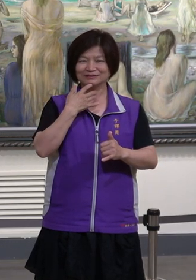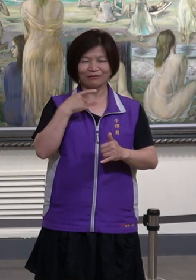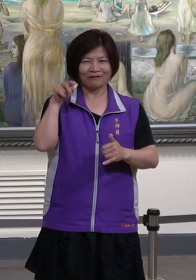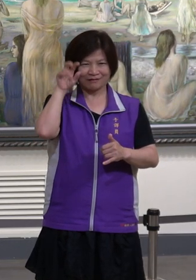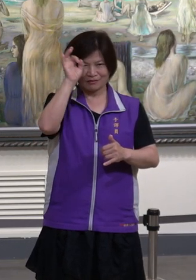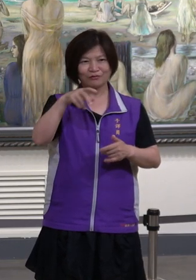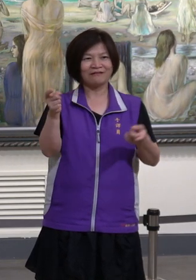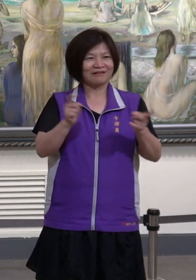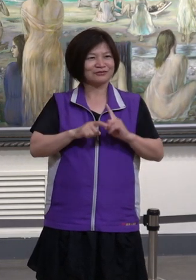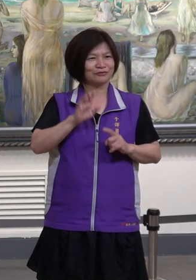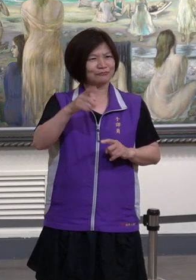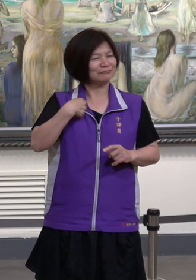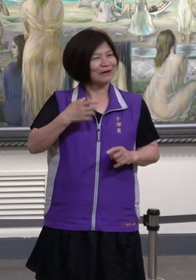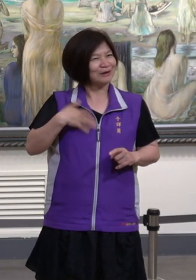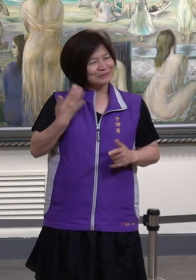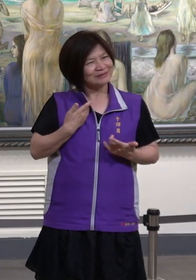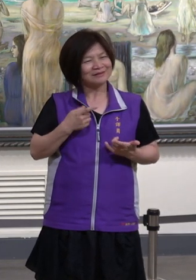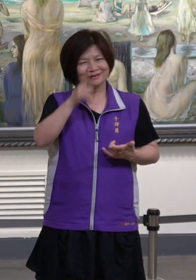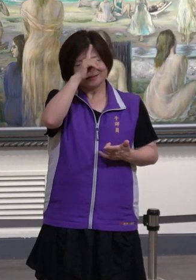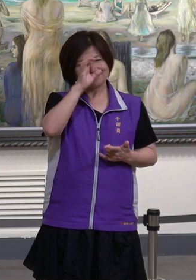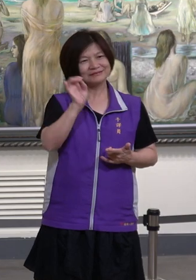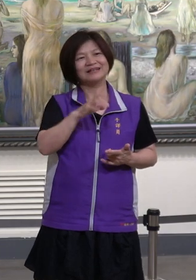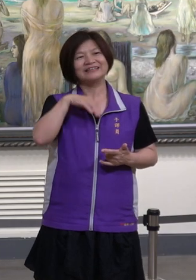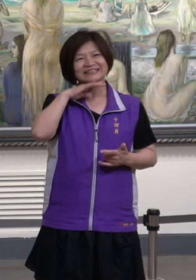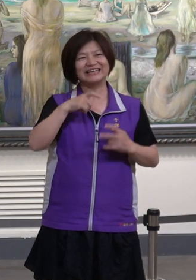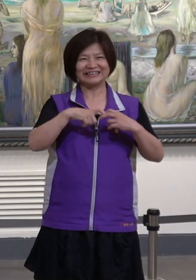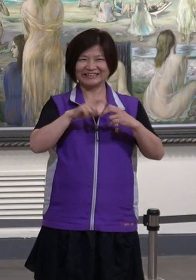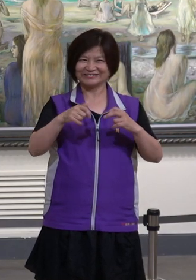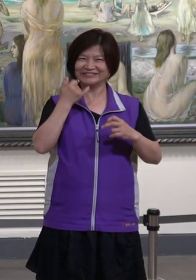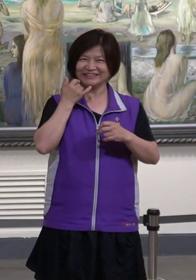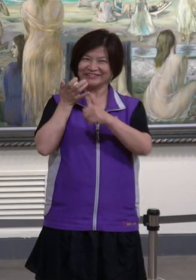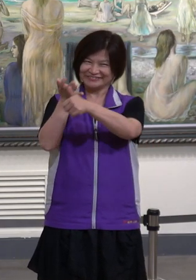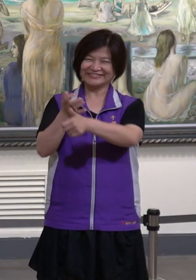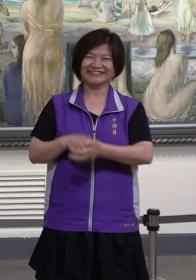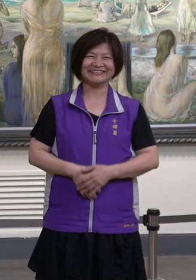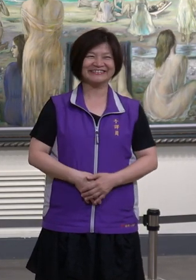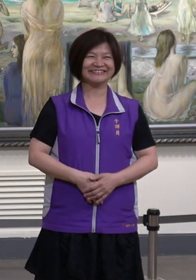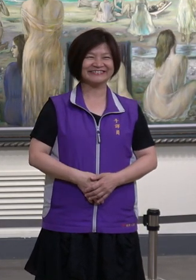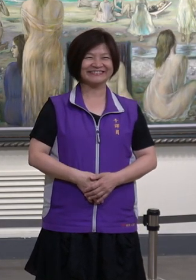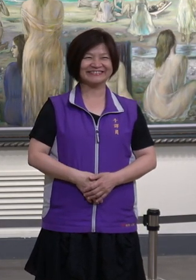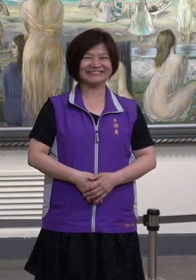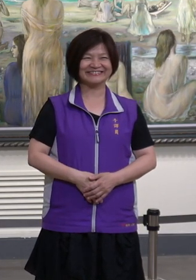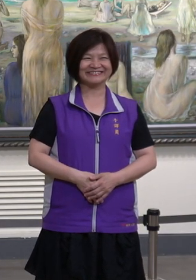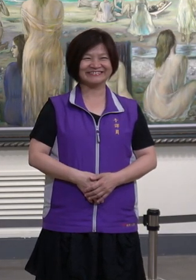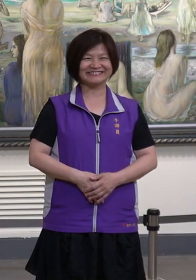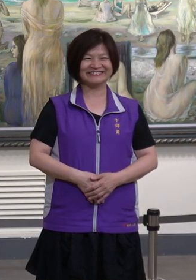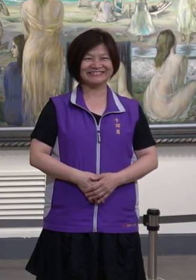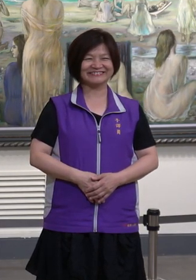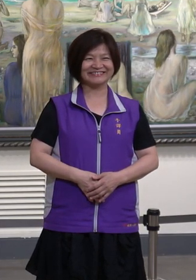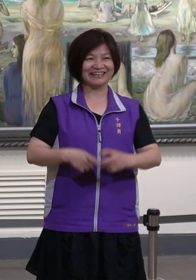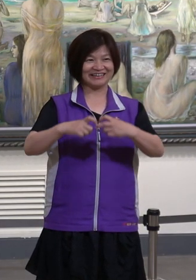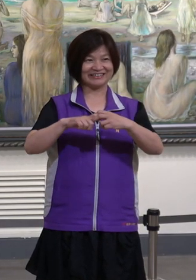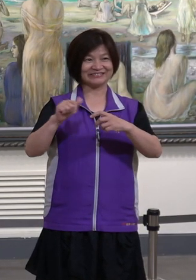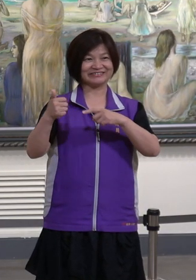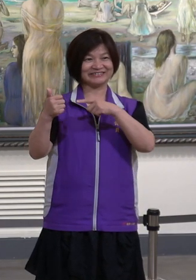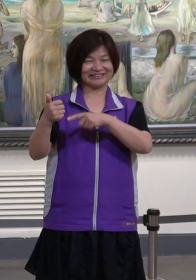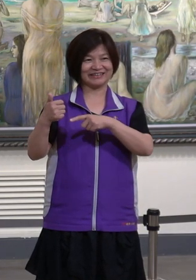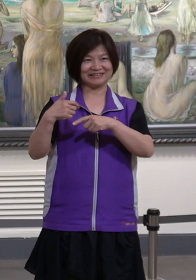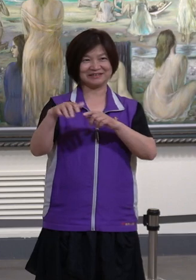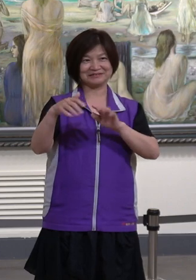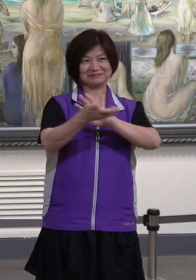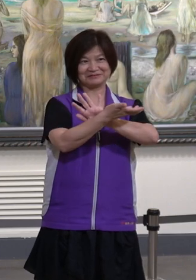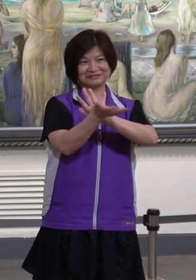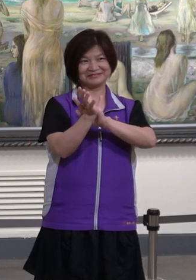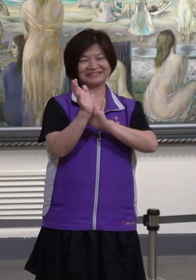动，但是我不知道怎么回事，不知道李老师能不能好好介绍一下。所以李老师呢，在这边展览